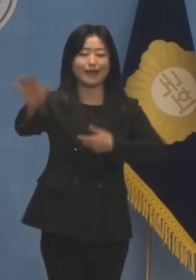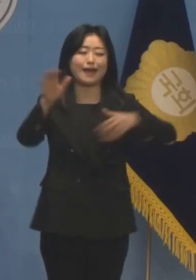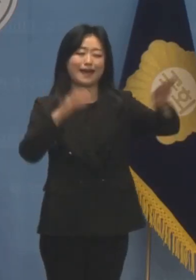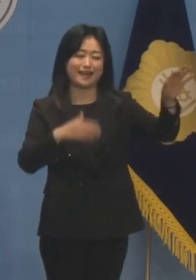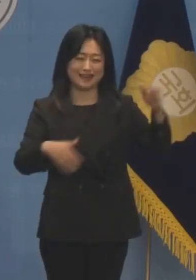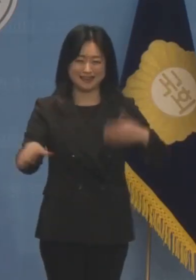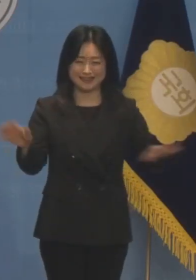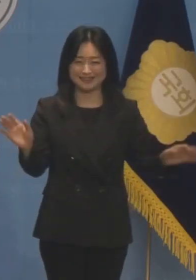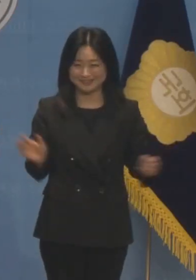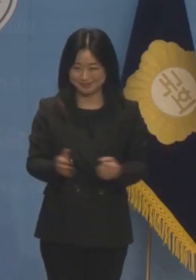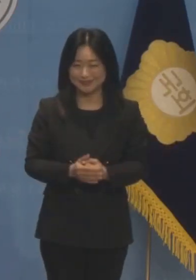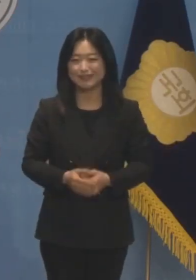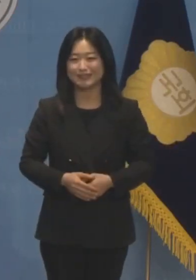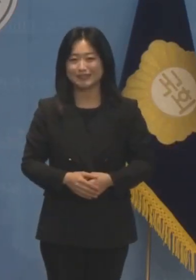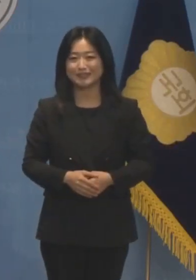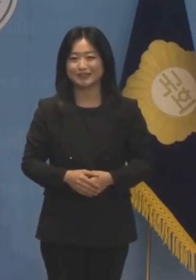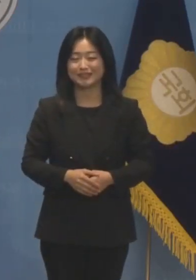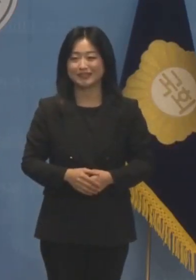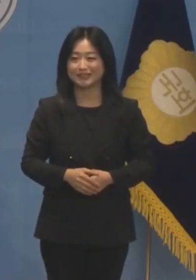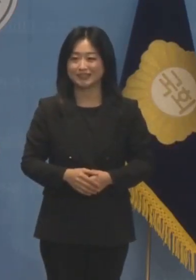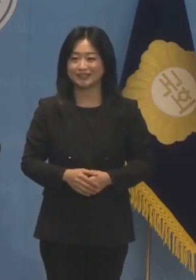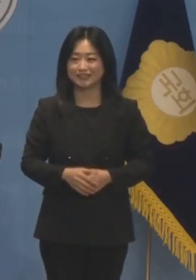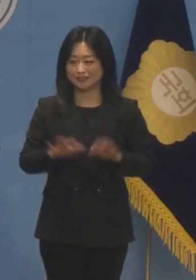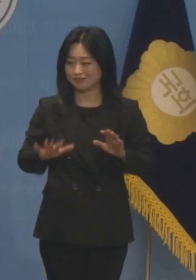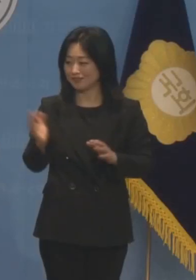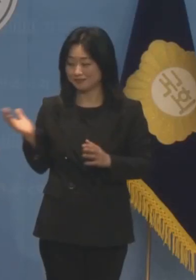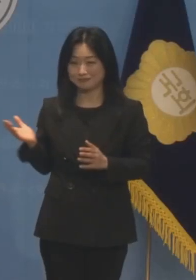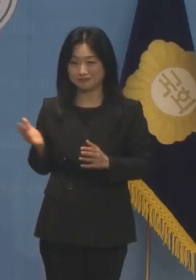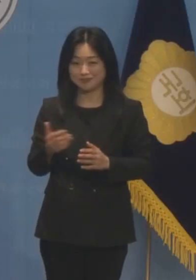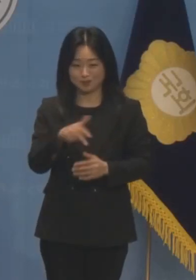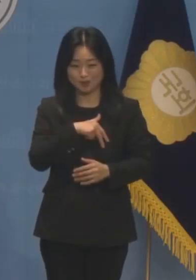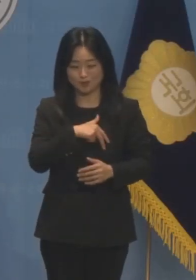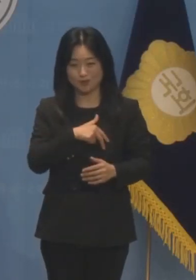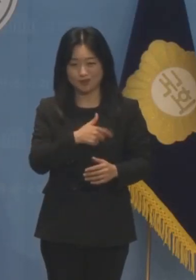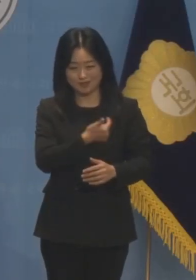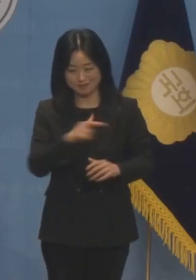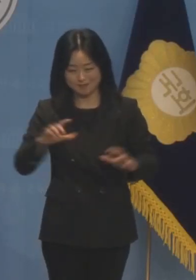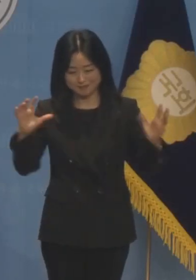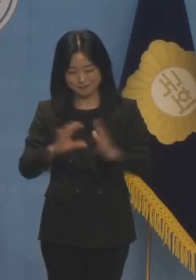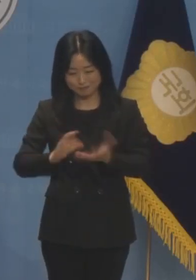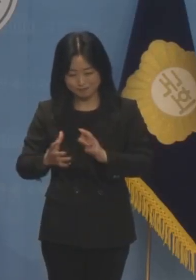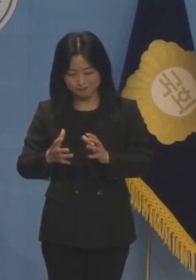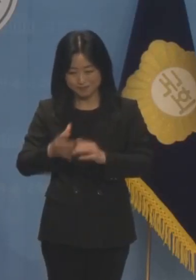그래서 여러 명이 논의를 했는데 저 혼자 얘기를 합니다.